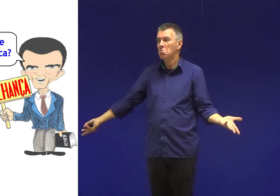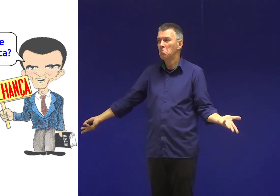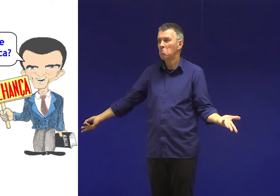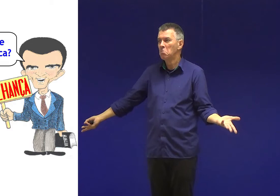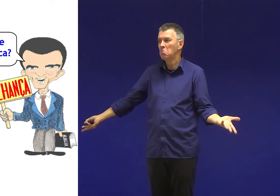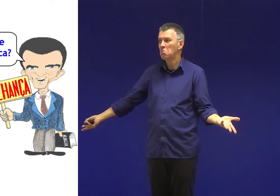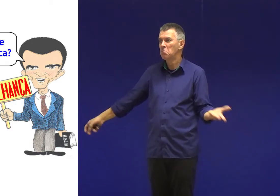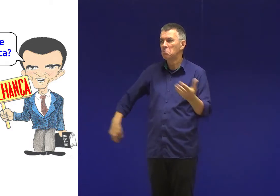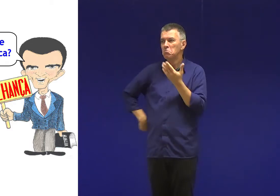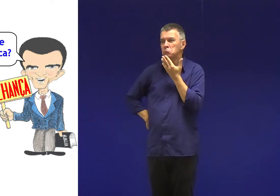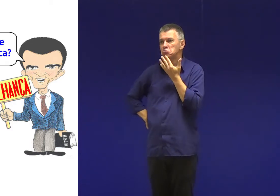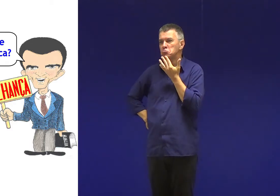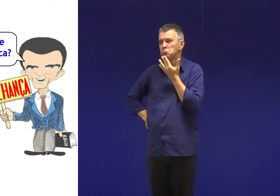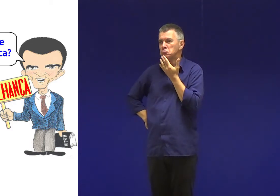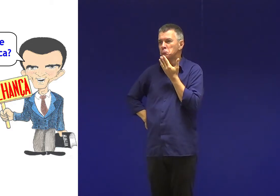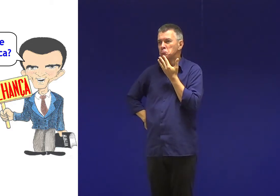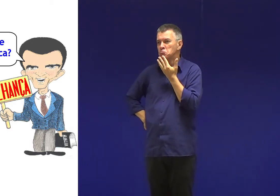significa semelhança?